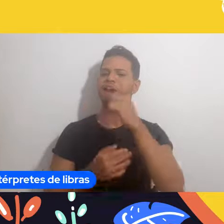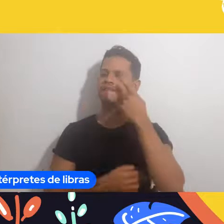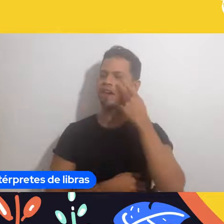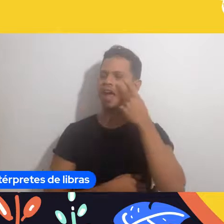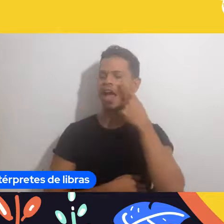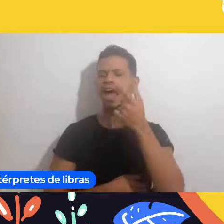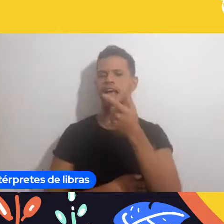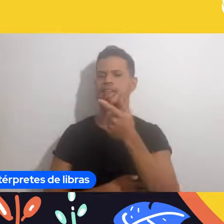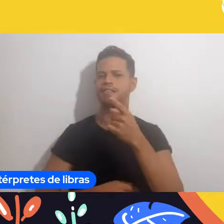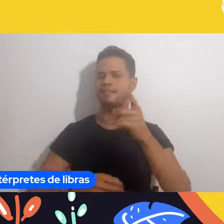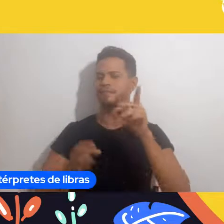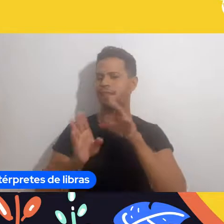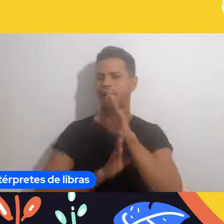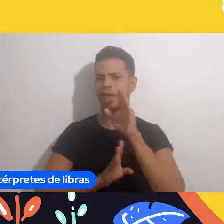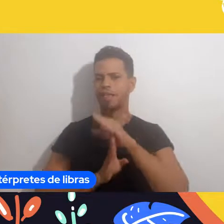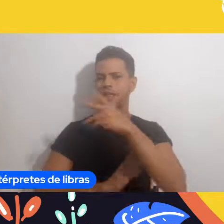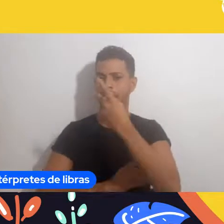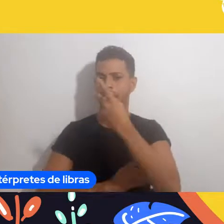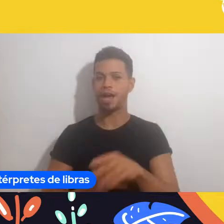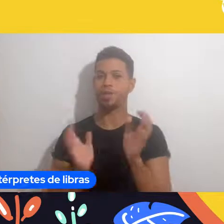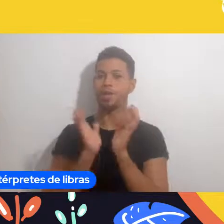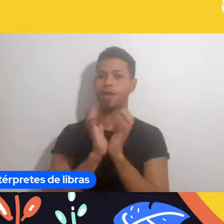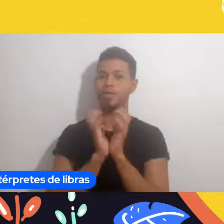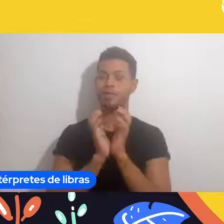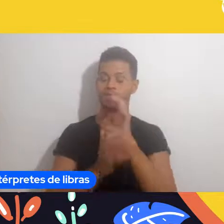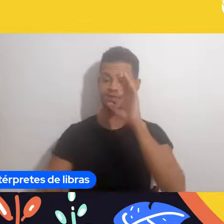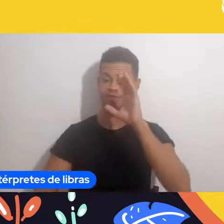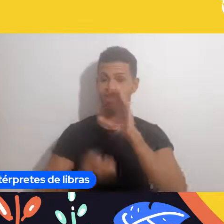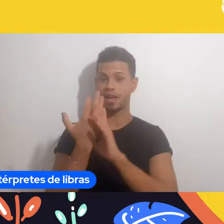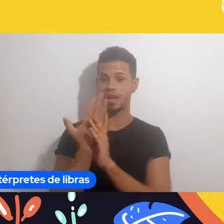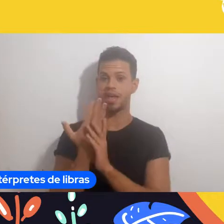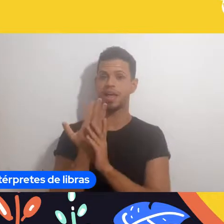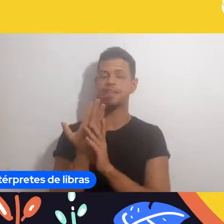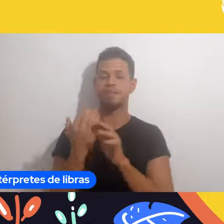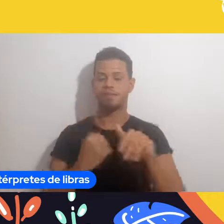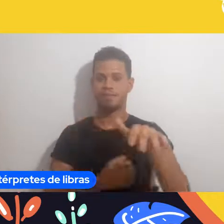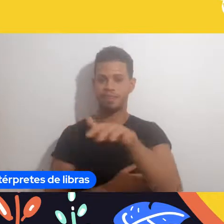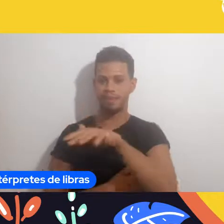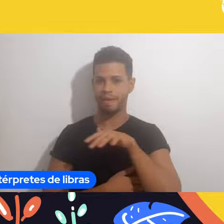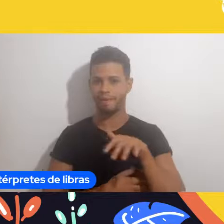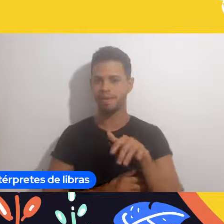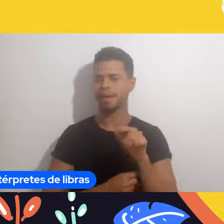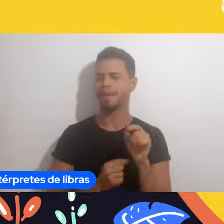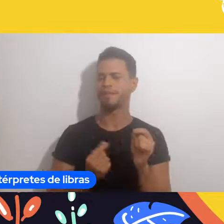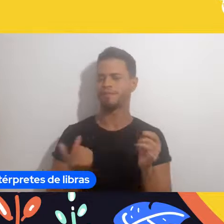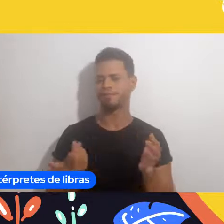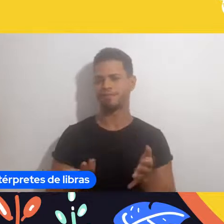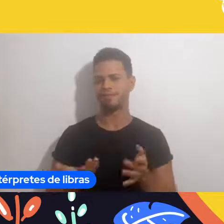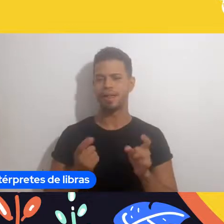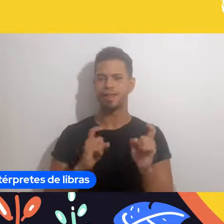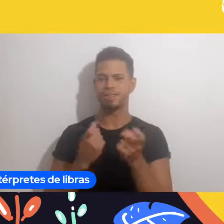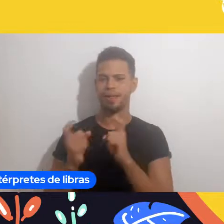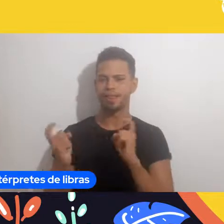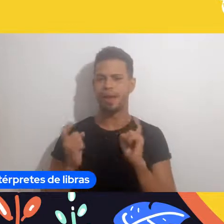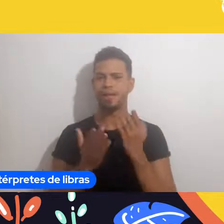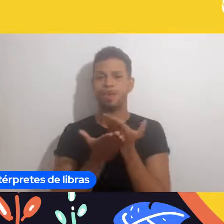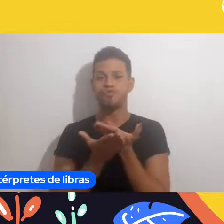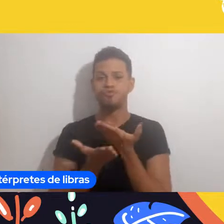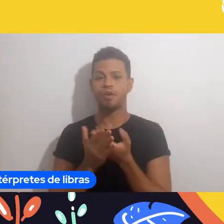em Recife, desde criação de ambientes, a esse diálogo nas escolas